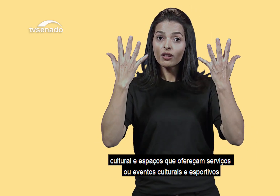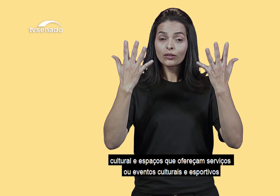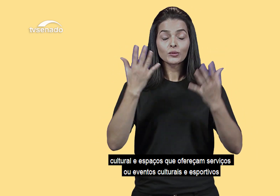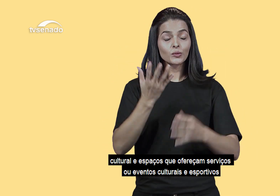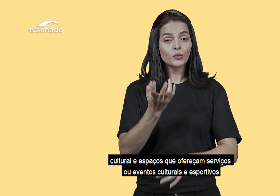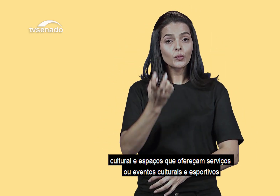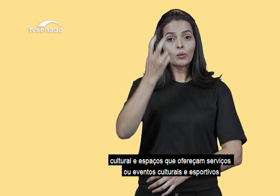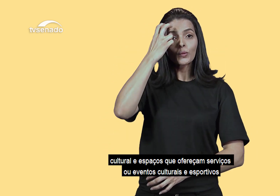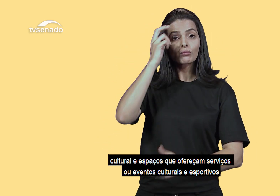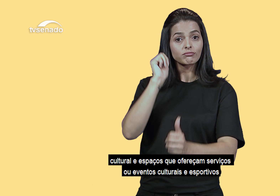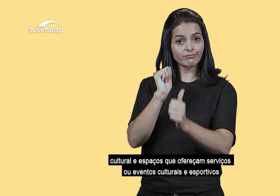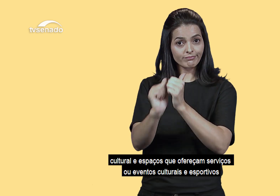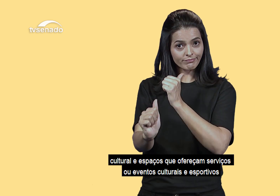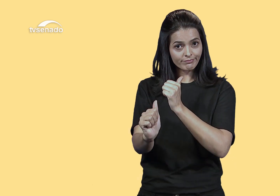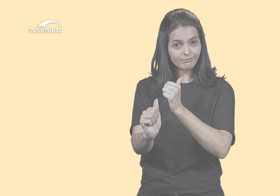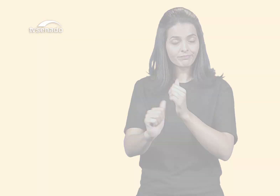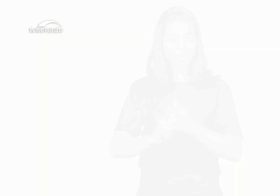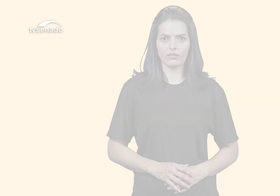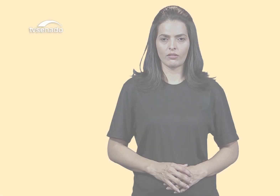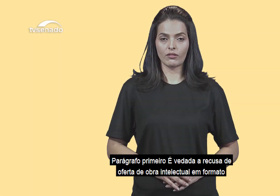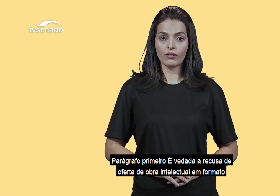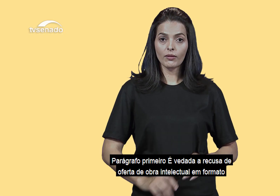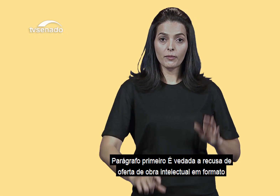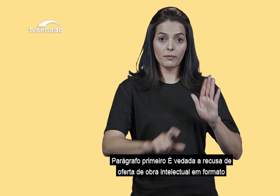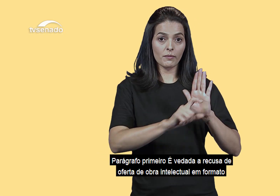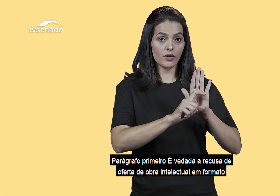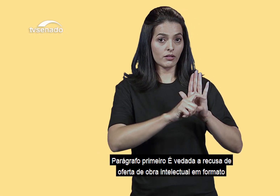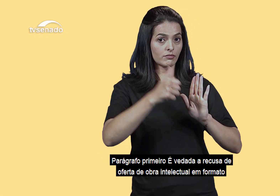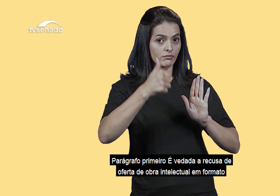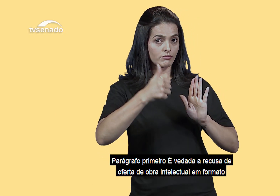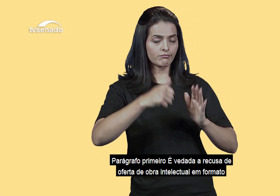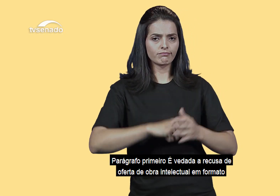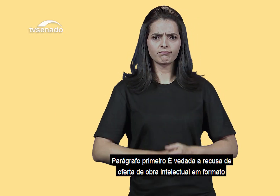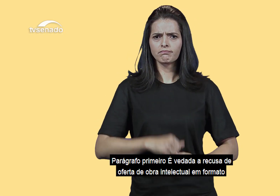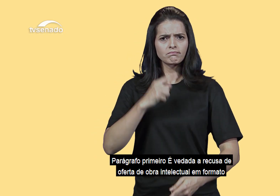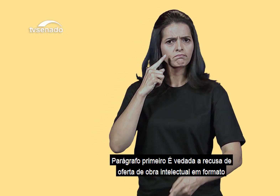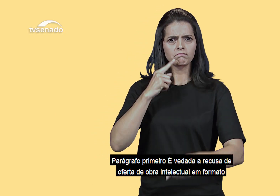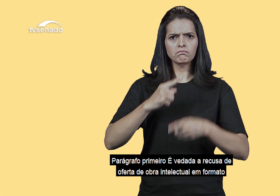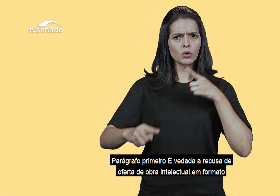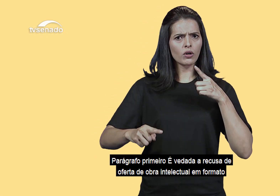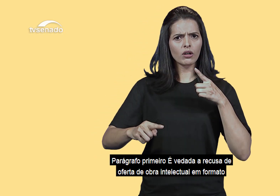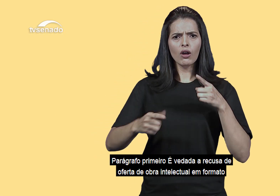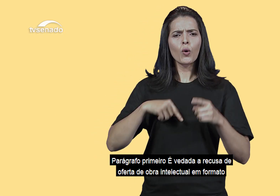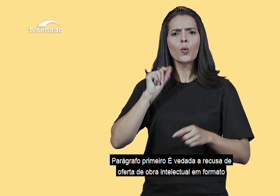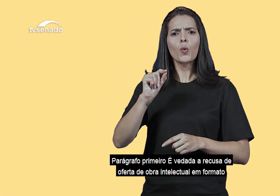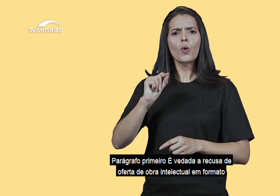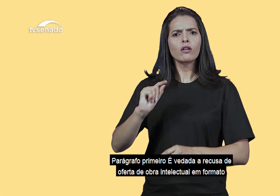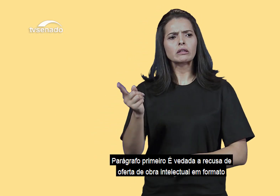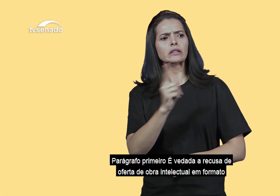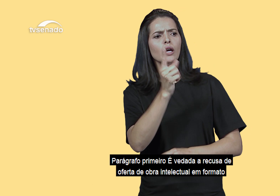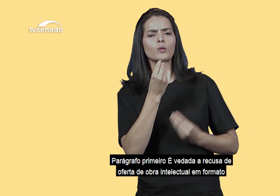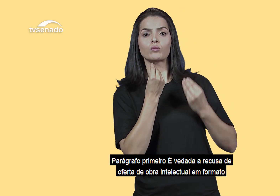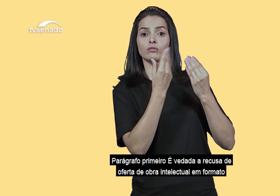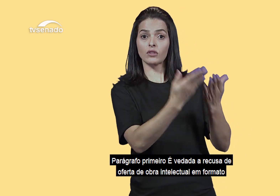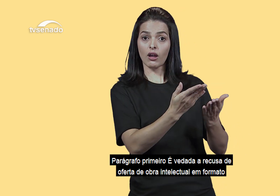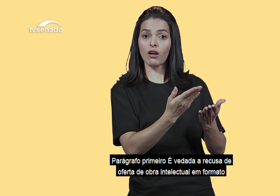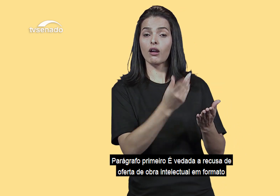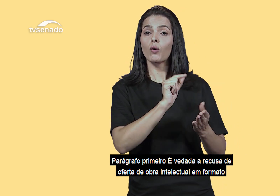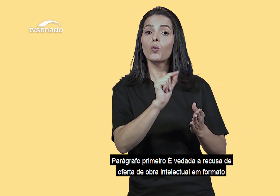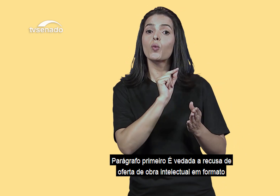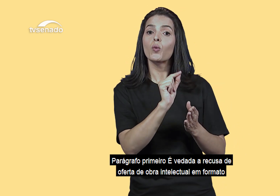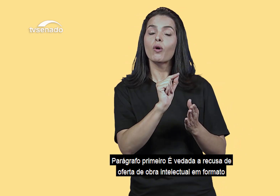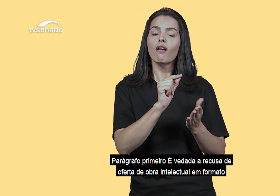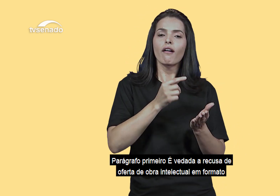e esportivos § 1º É vedada a recusa de oferta de obra